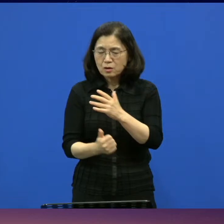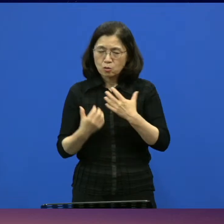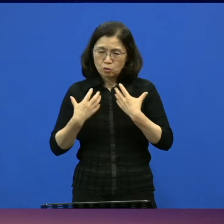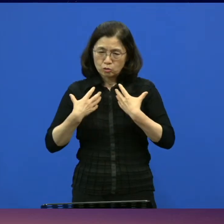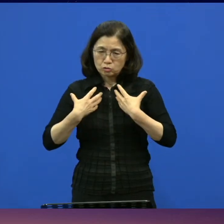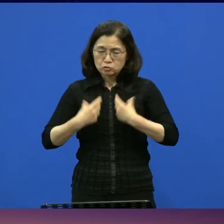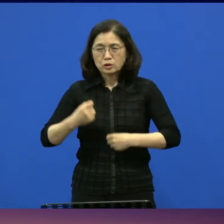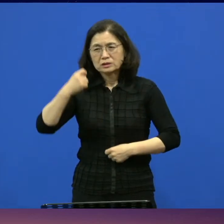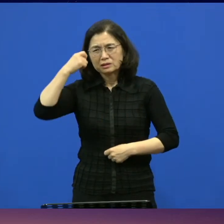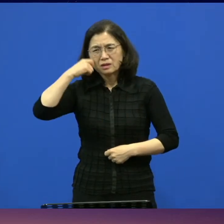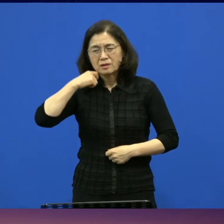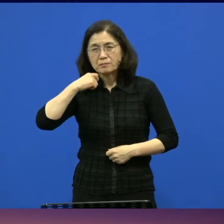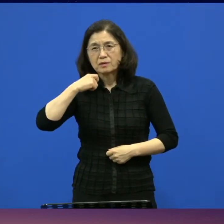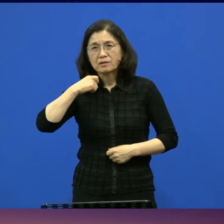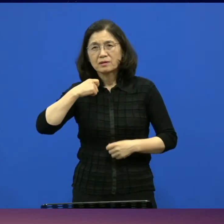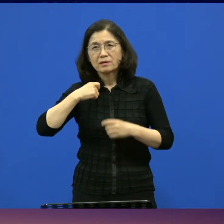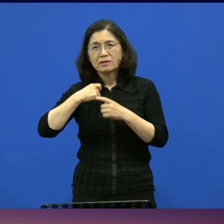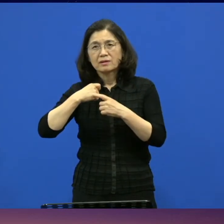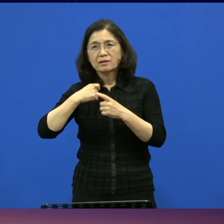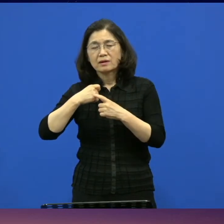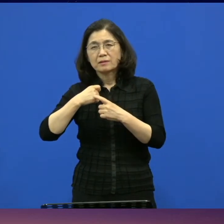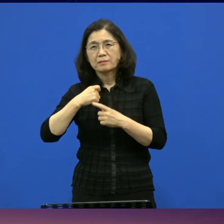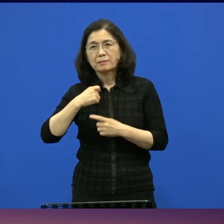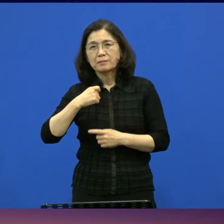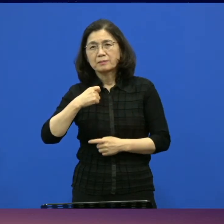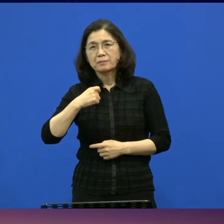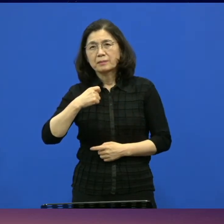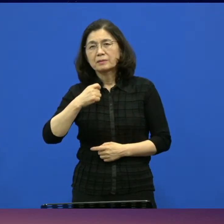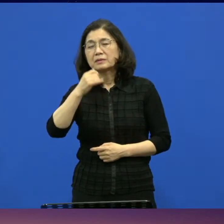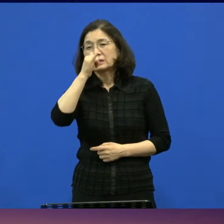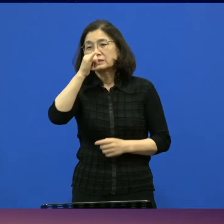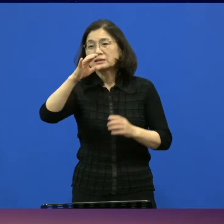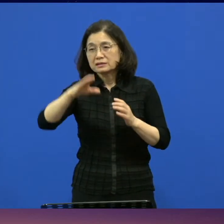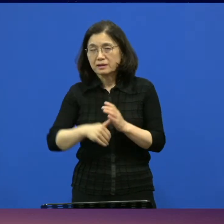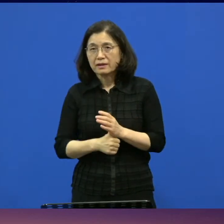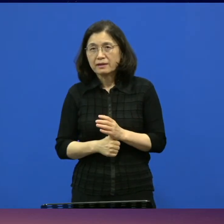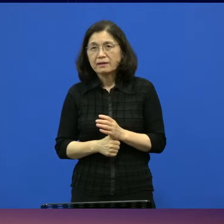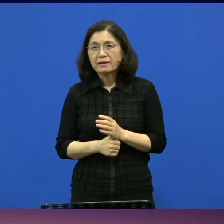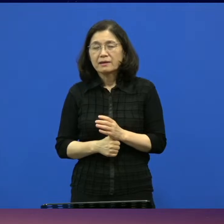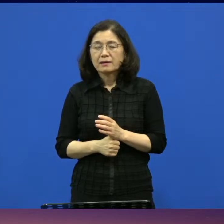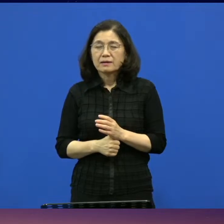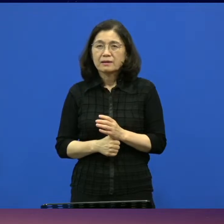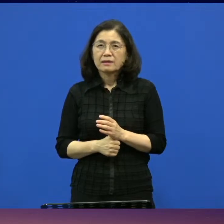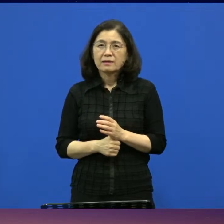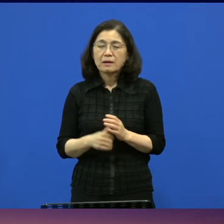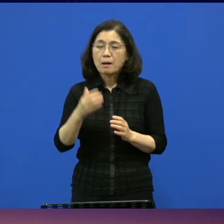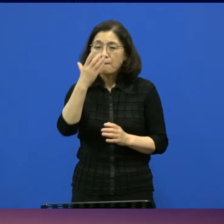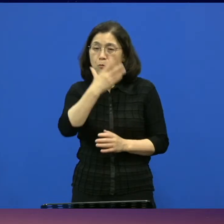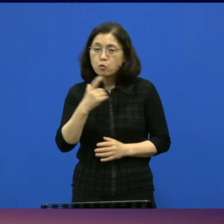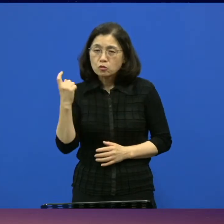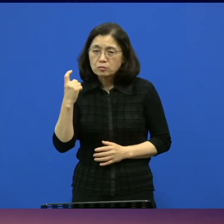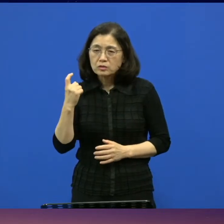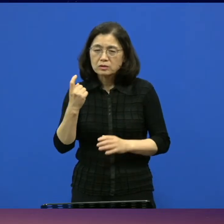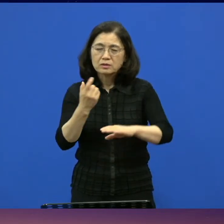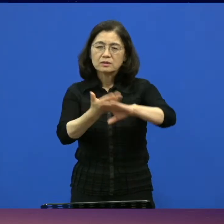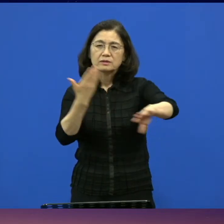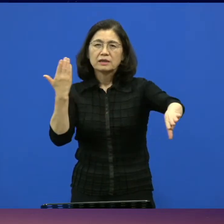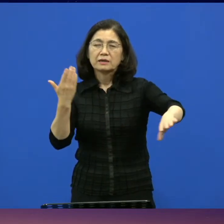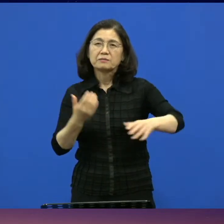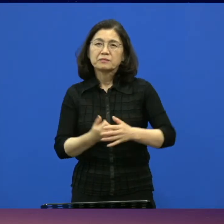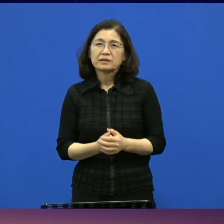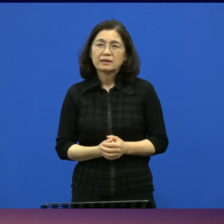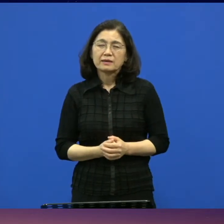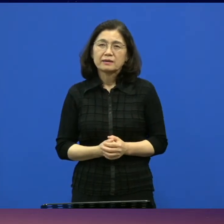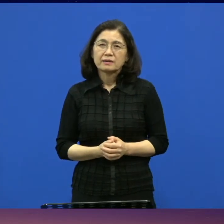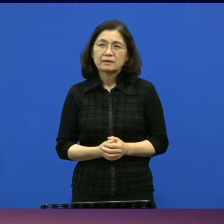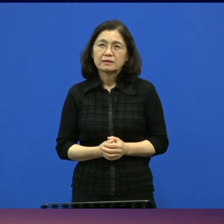좌절감이 얼마나 대단해요. 내가 나를 정죄하는 거잖아요, 여러분. 근데 여러분, 복음은 달라요, 여러분. 복음은 우리가